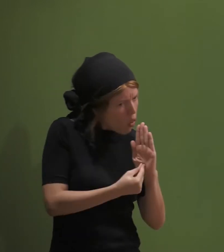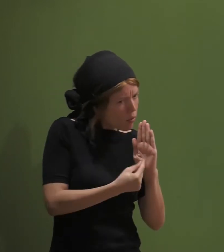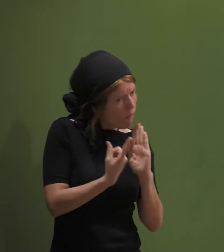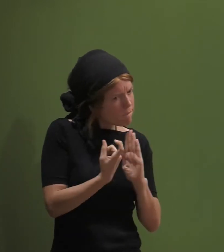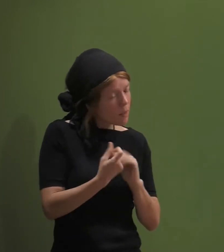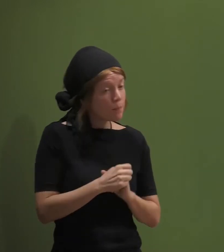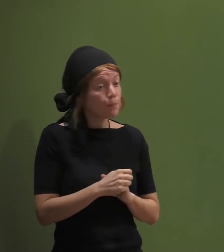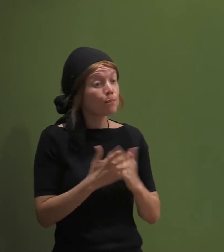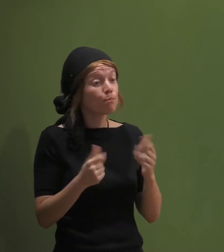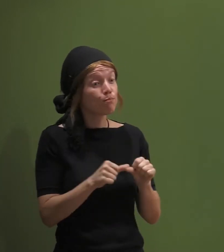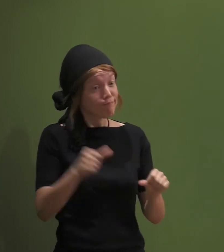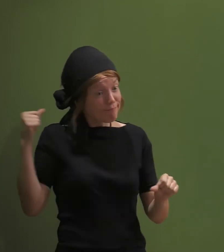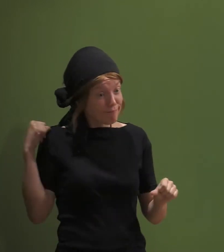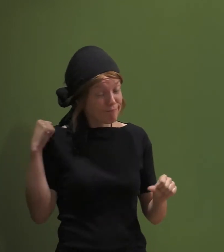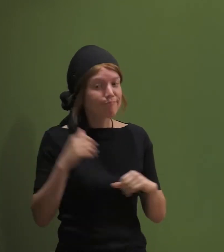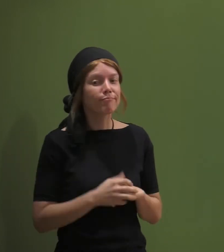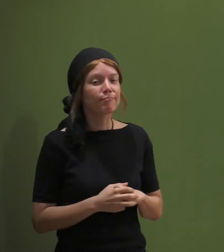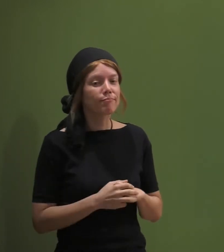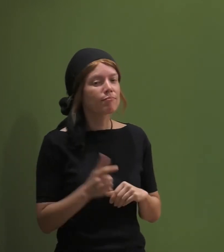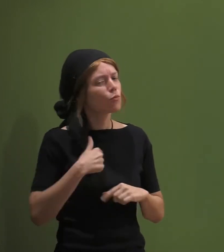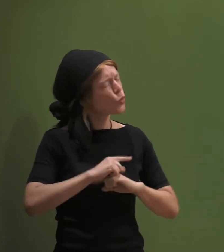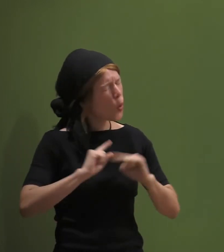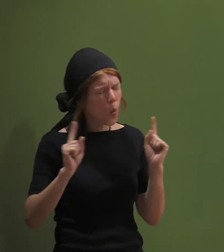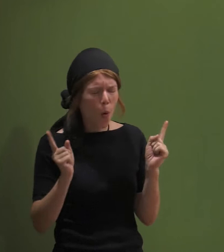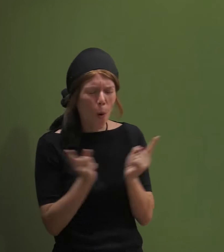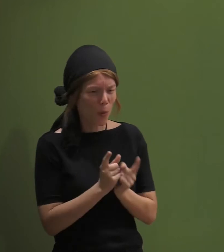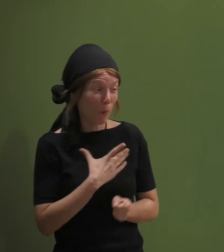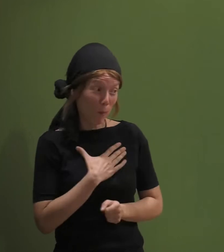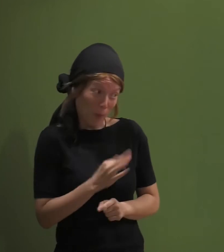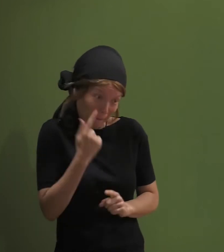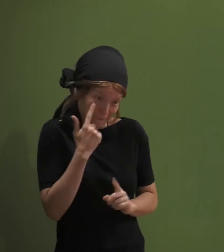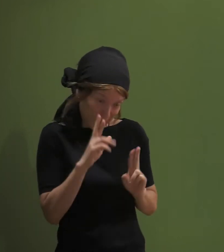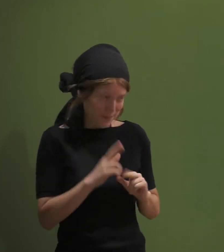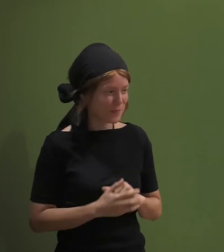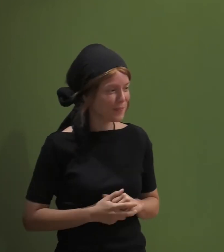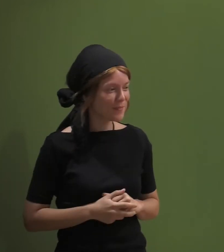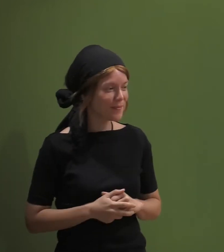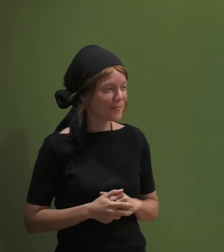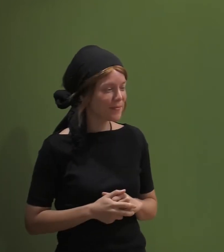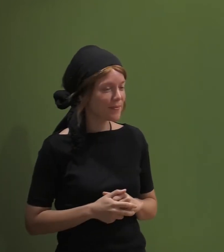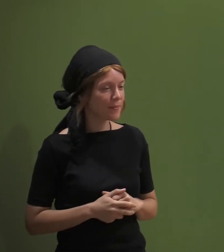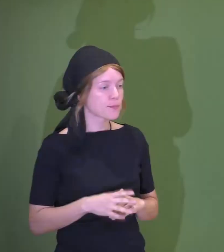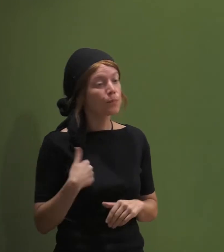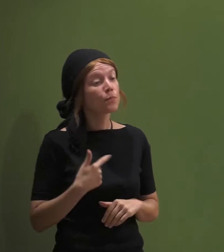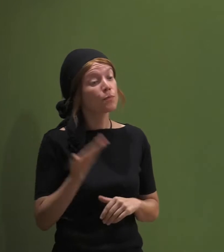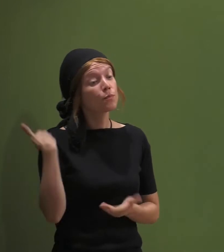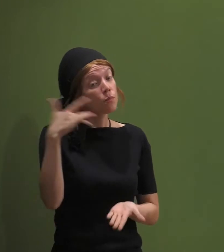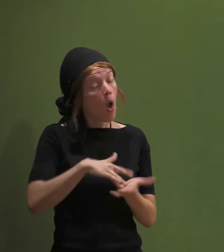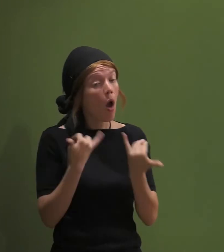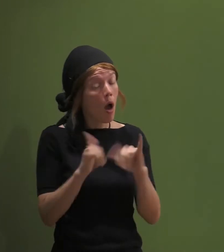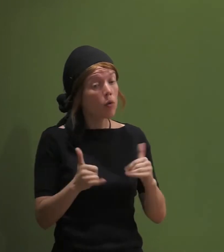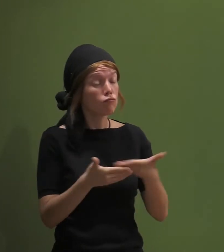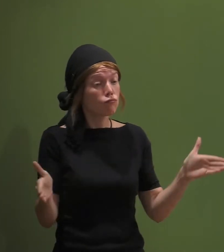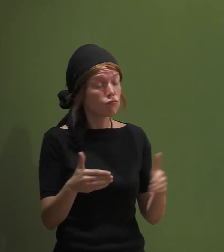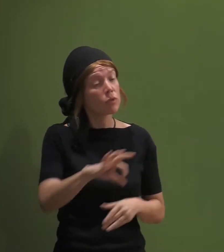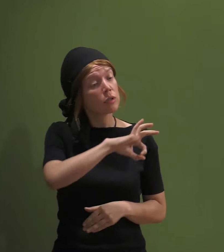Pero como ya hiciera en mi anterior etapa en este puesto, voy a ser lo más breve y conciso posible. En el anterior acto de apertura, el